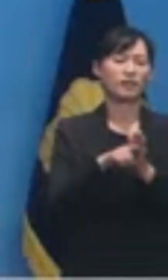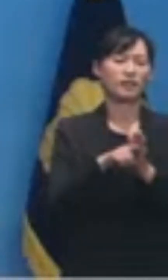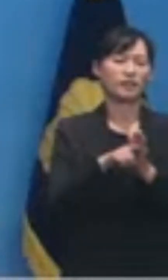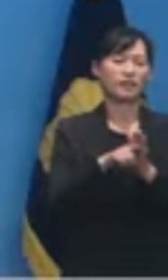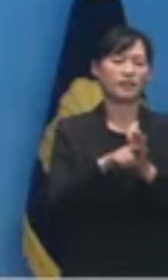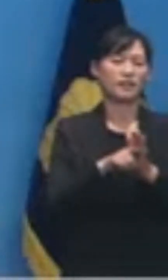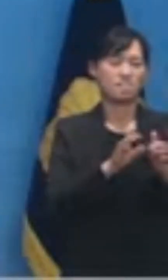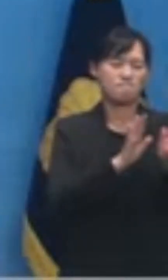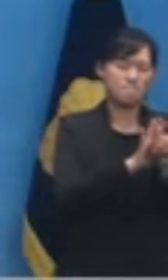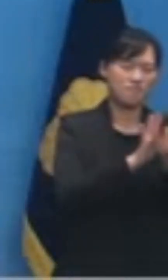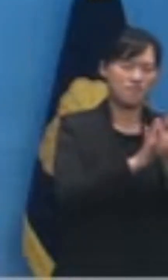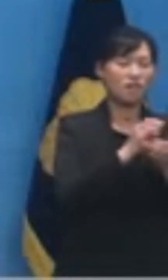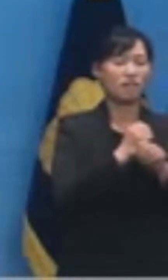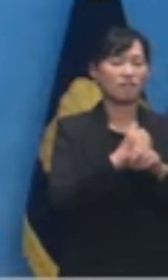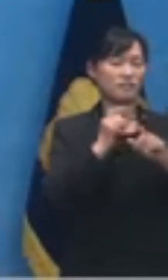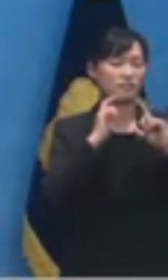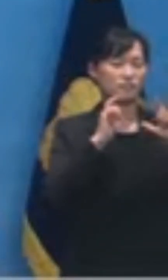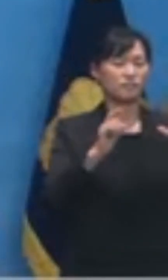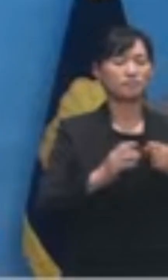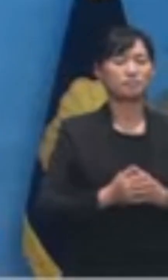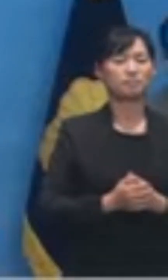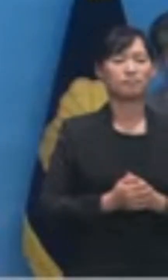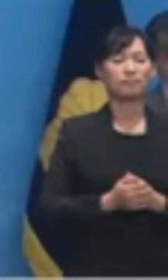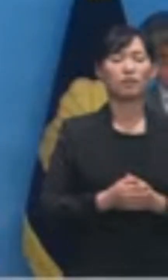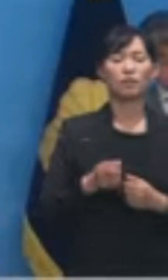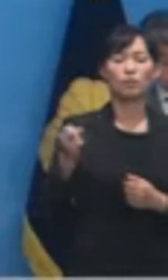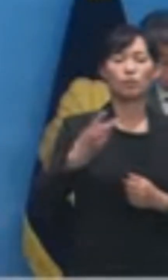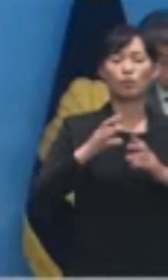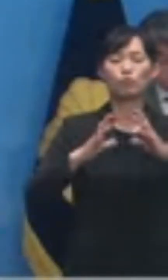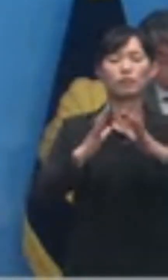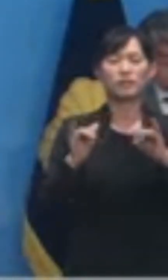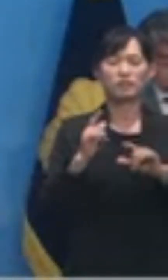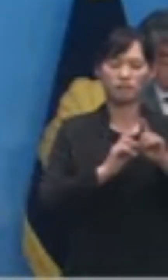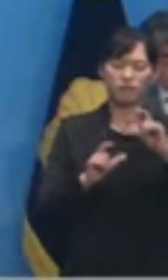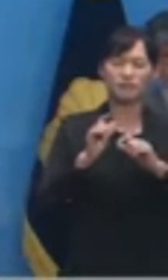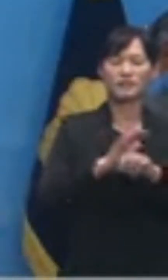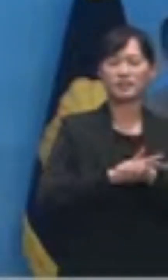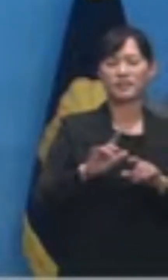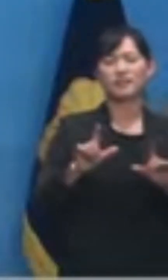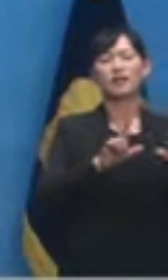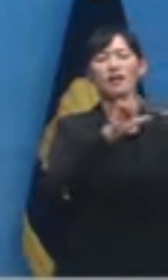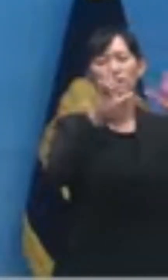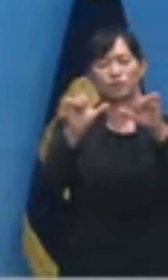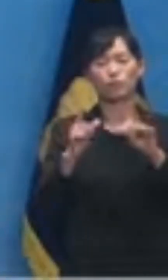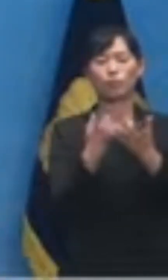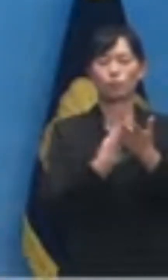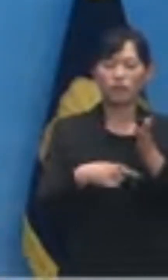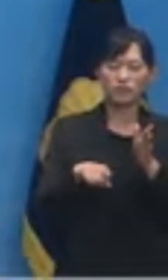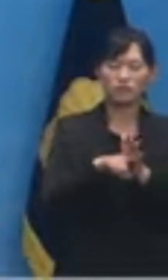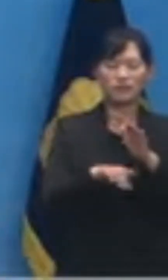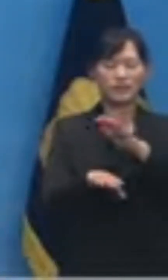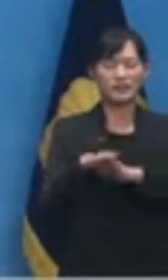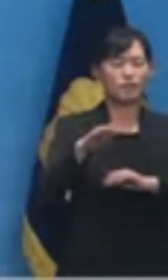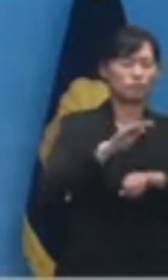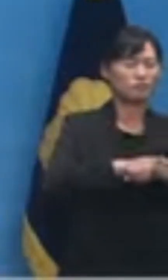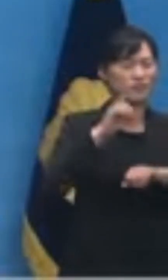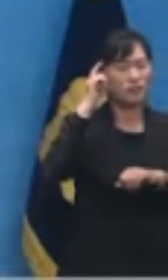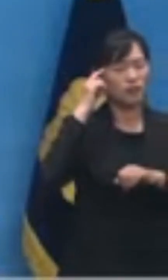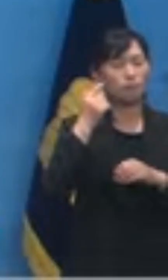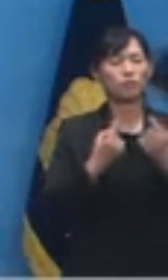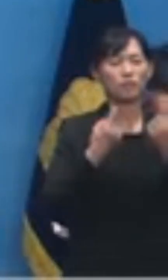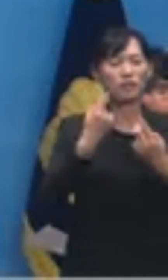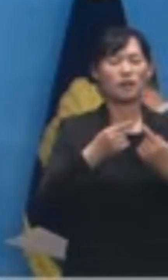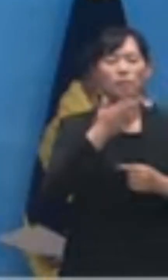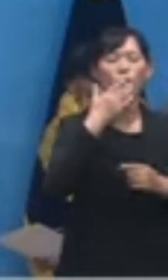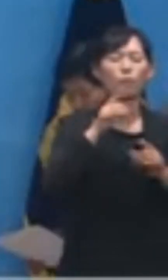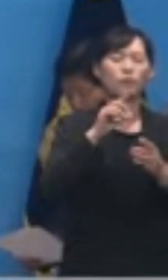크게 기여할 것이라고 선언합니다. 또한 국민이 더 잘 살기 위해서는 좌우 이념보다 먹고 사는